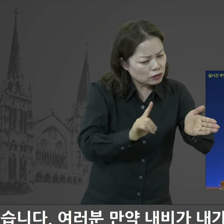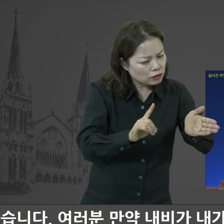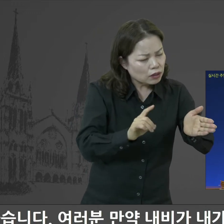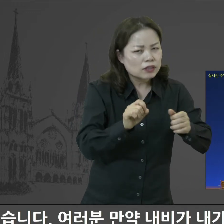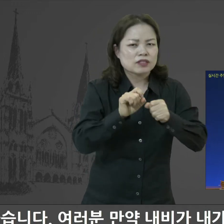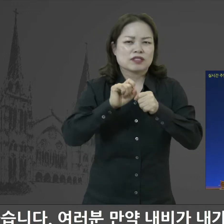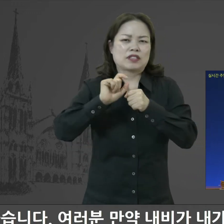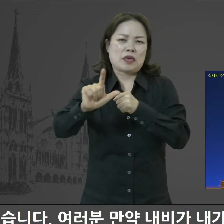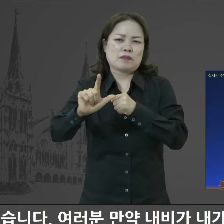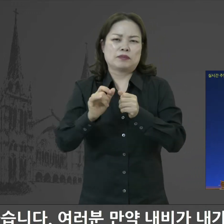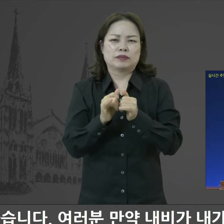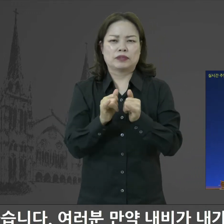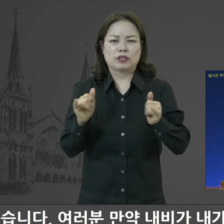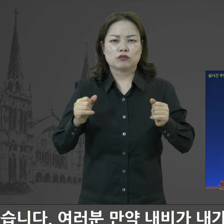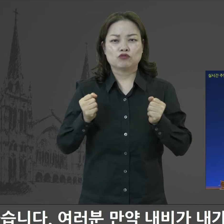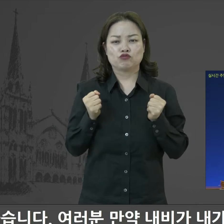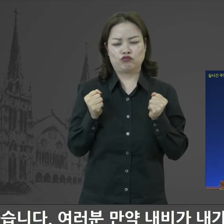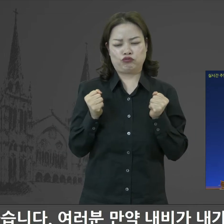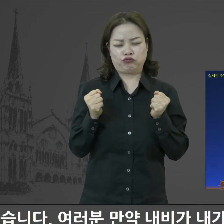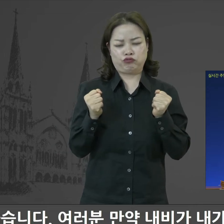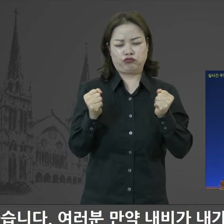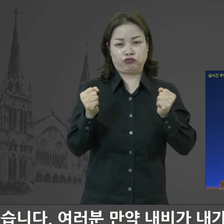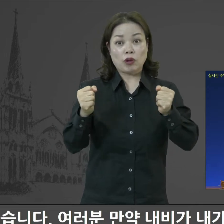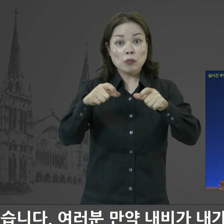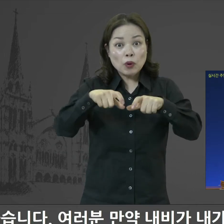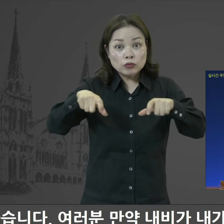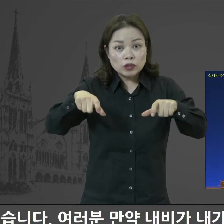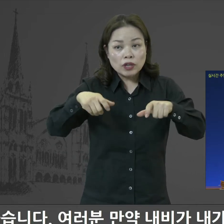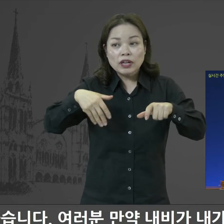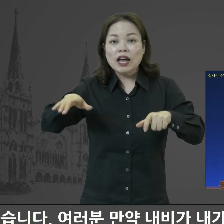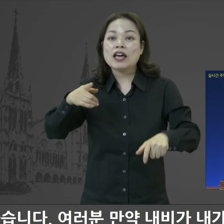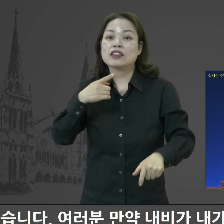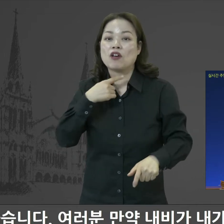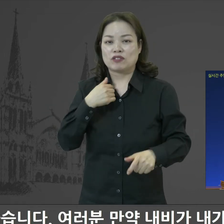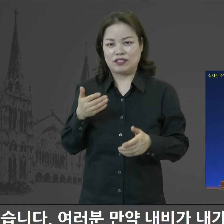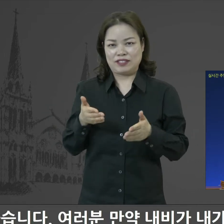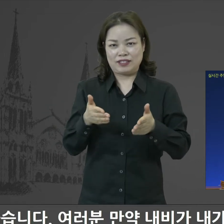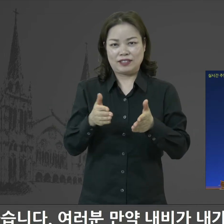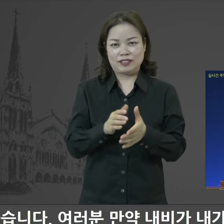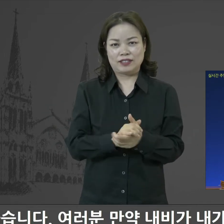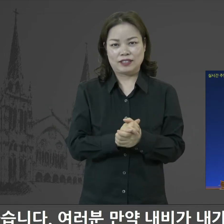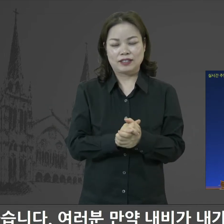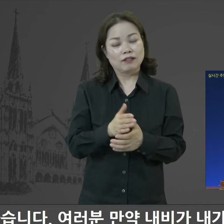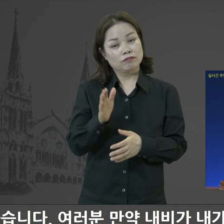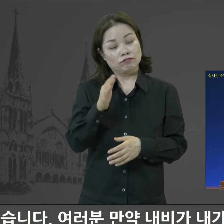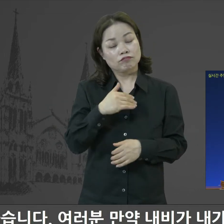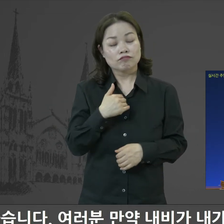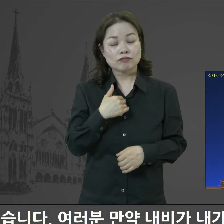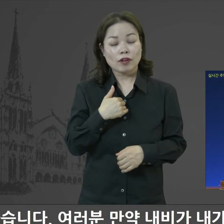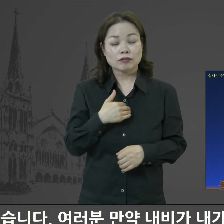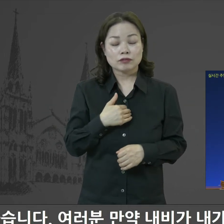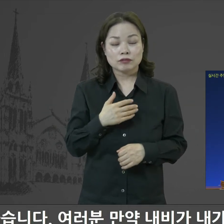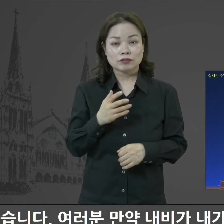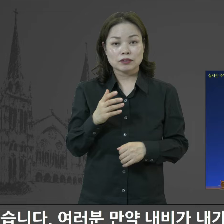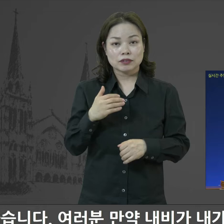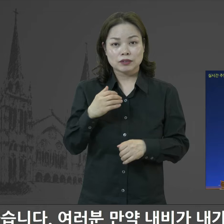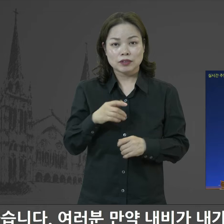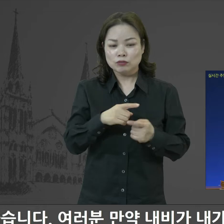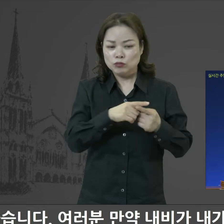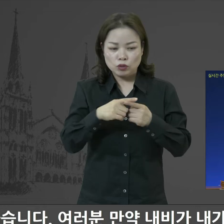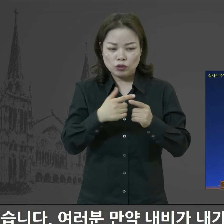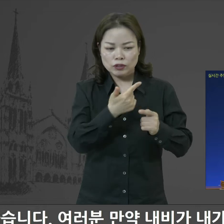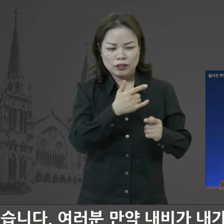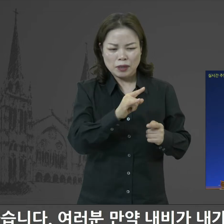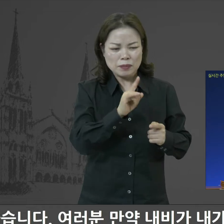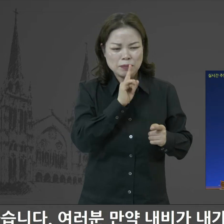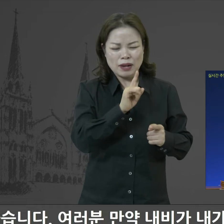대부분의 사람들은, 운전자들은 그냥 평소에 가던 길로 가겠죠. 그래, 나는 혹시 모르니까 그냥 무조건